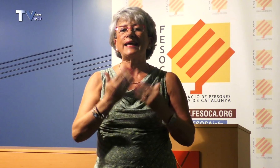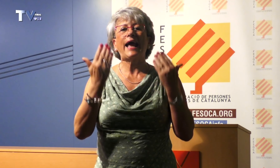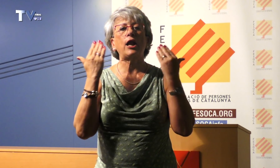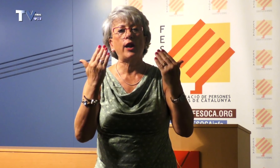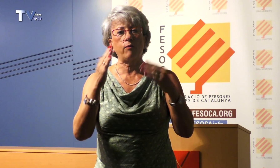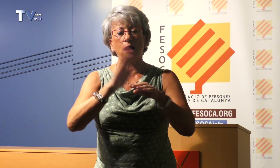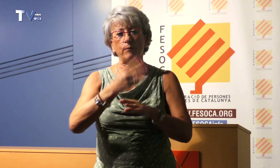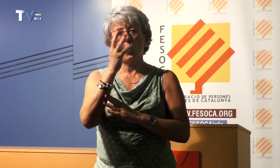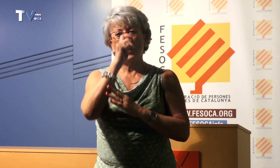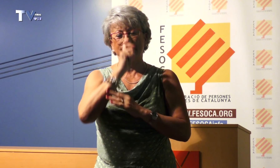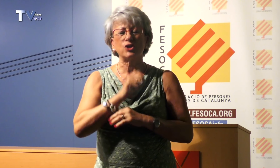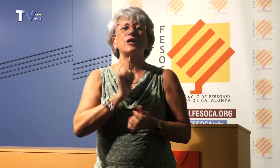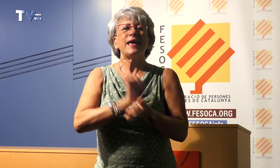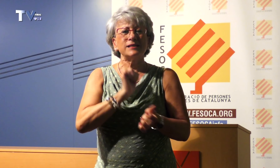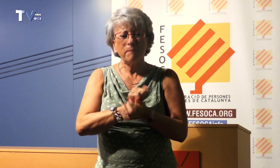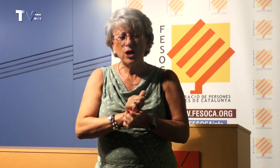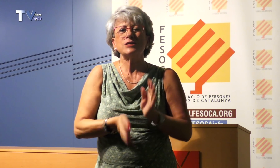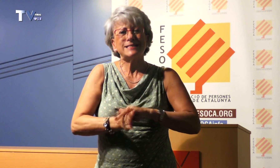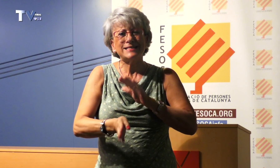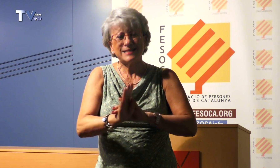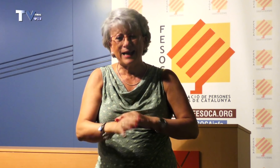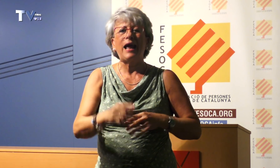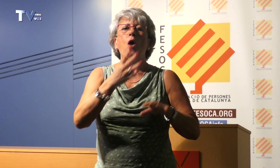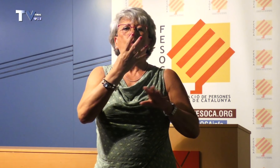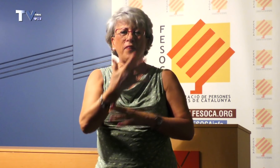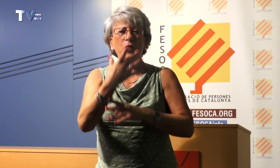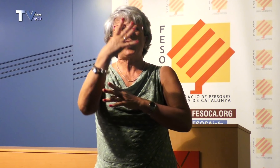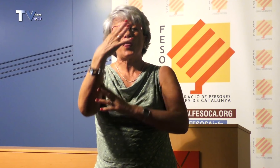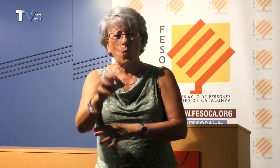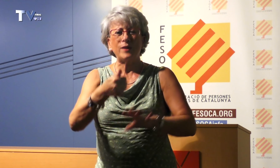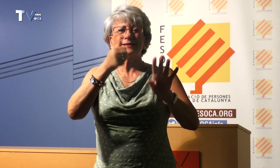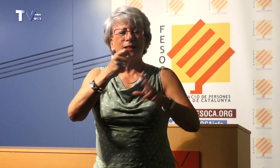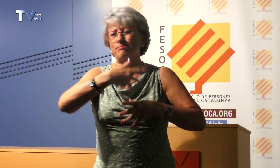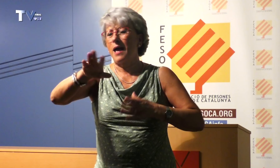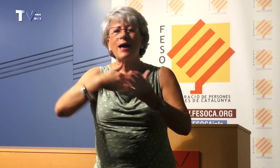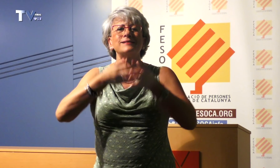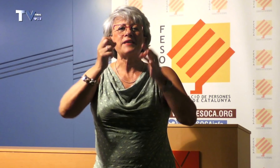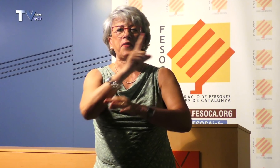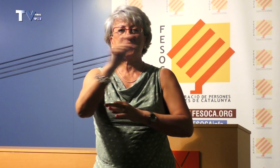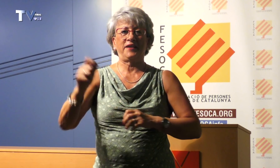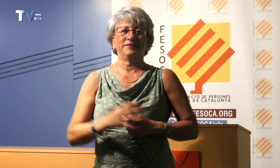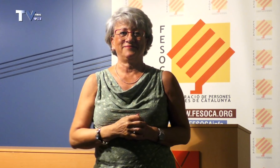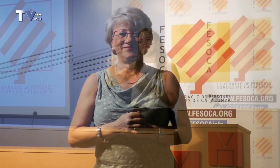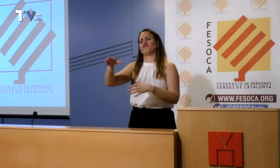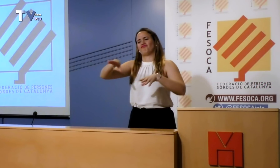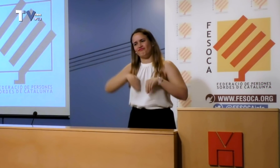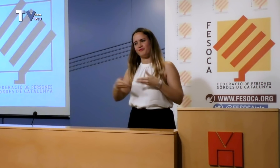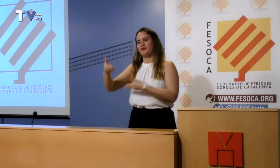i molta estima. Enhorabona per aquests 40 anys i esperem que continuï 40, 50 i 60 anys més. Moltes